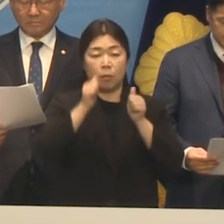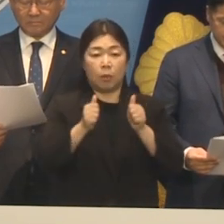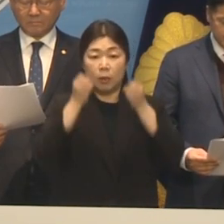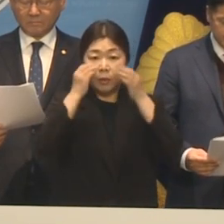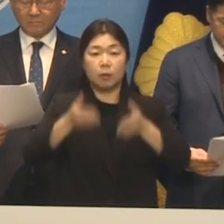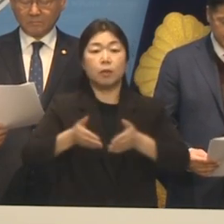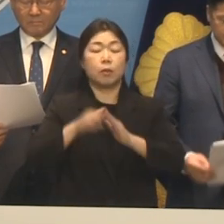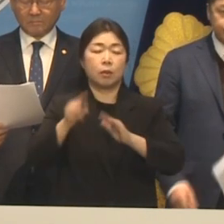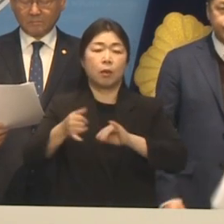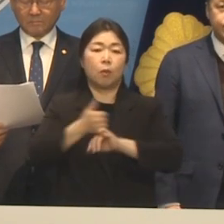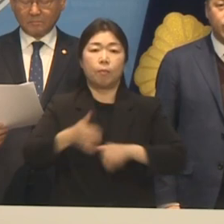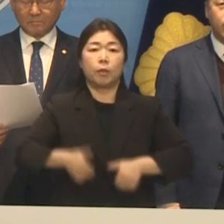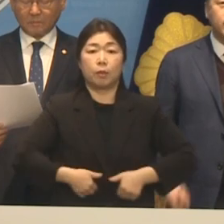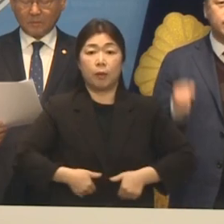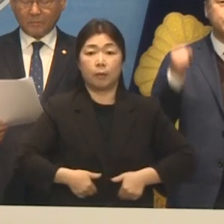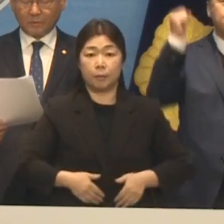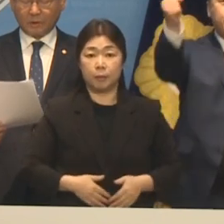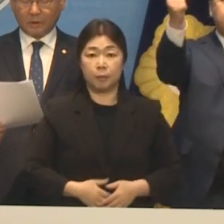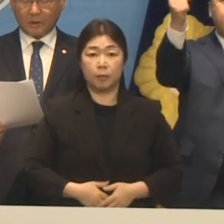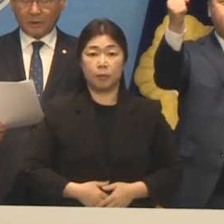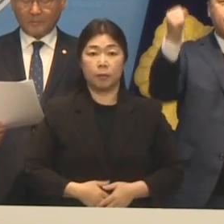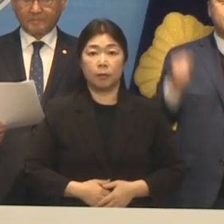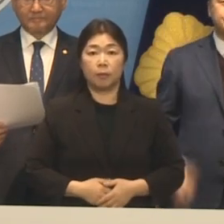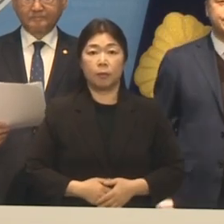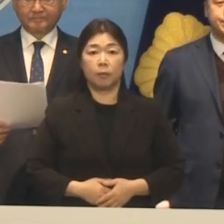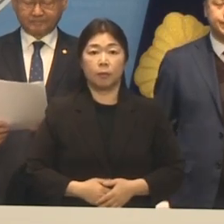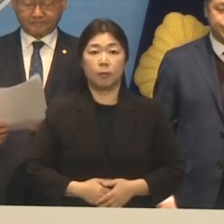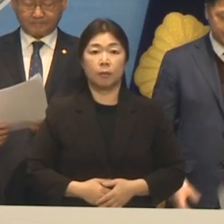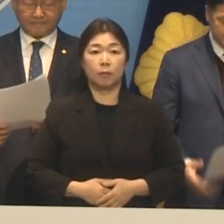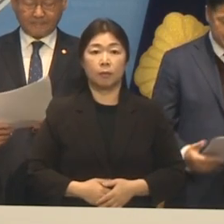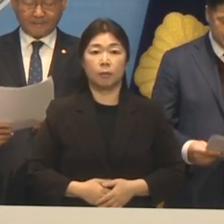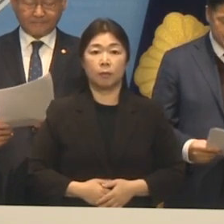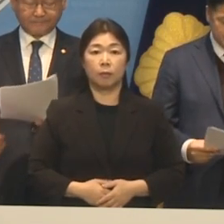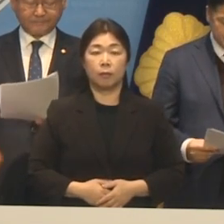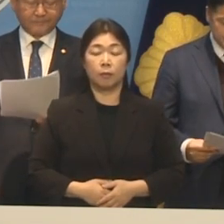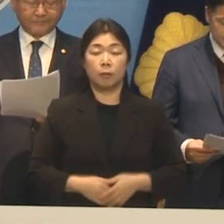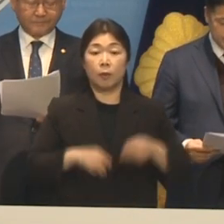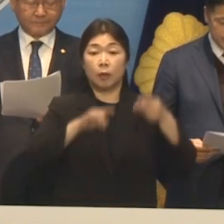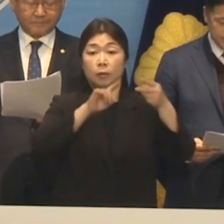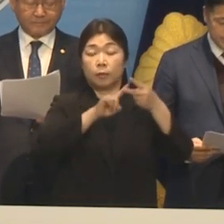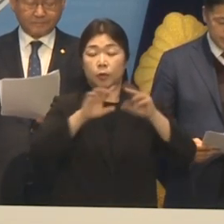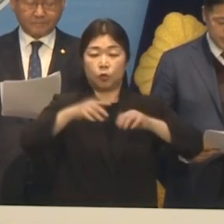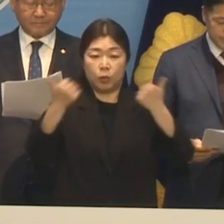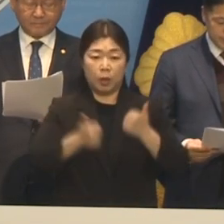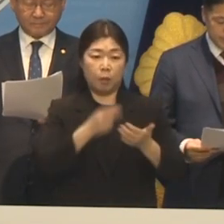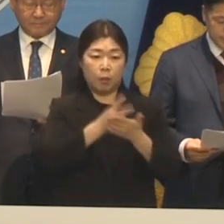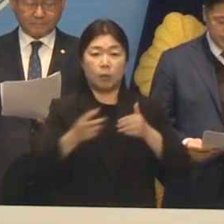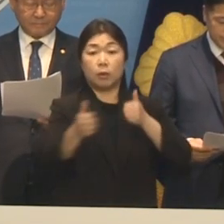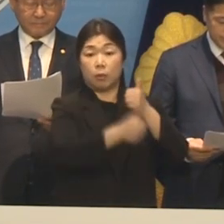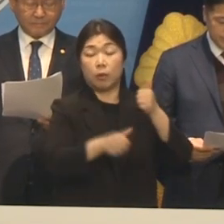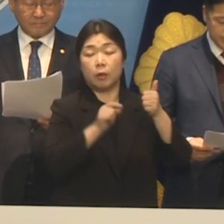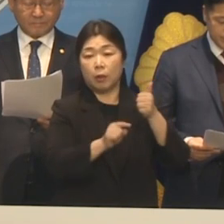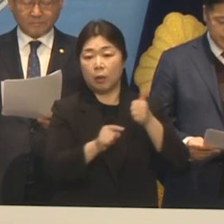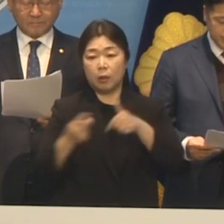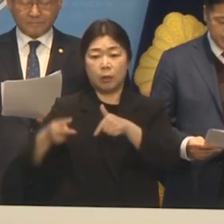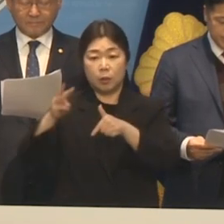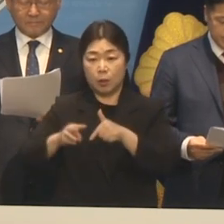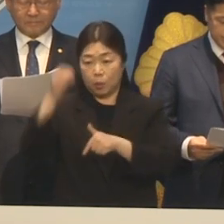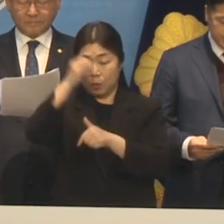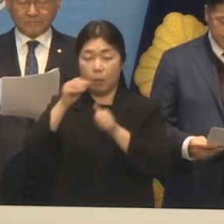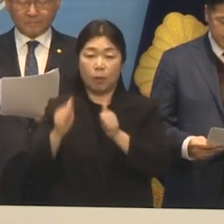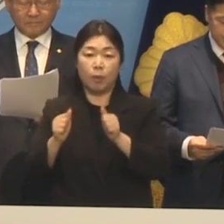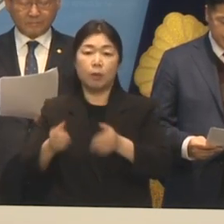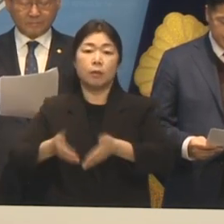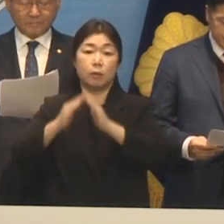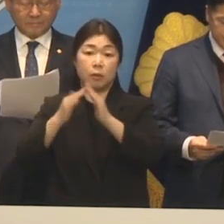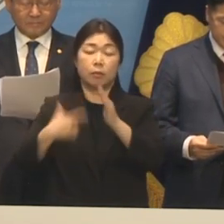설치는 반드시 필요하다 필요하다 둘 국회 법제사법 위원회가 인천 고등법원